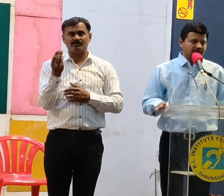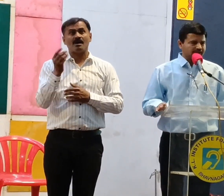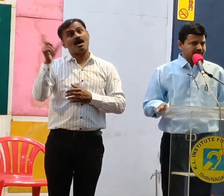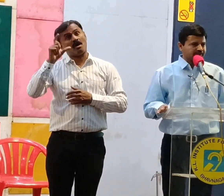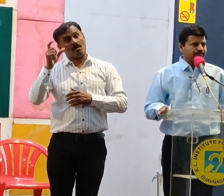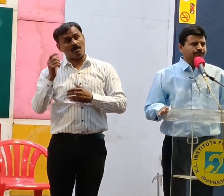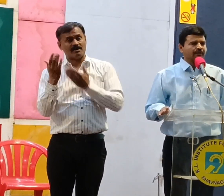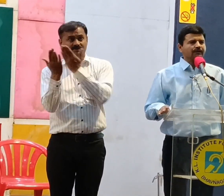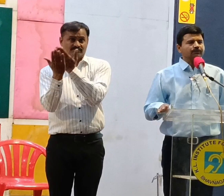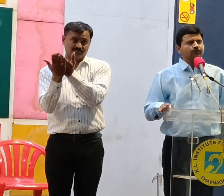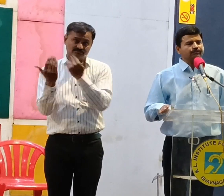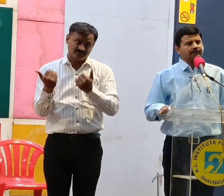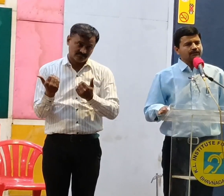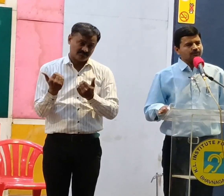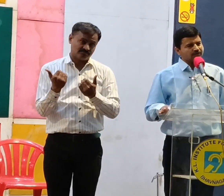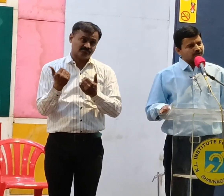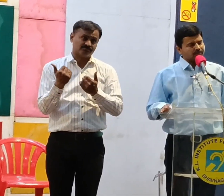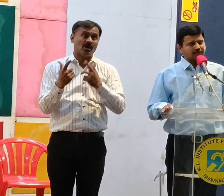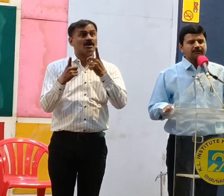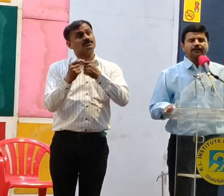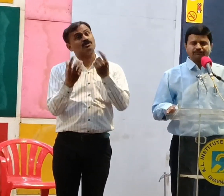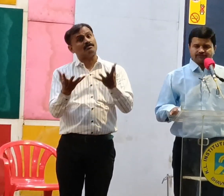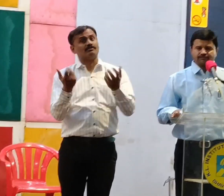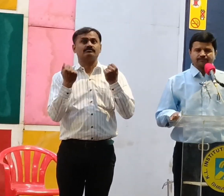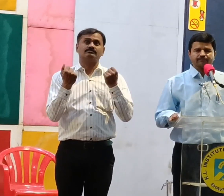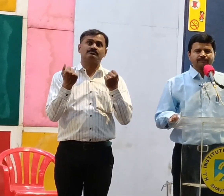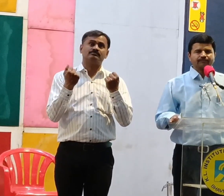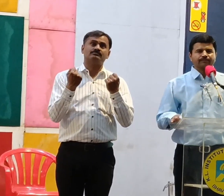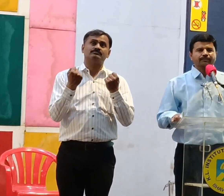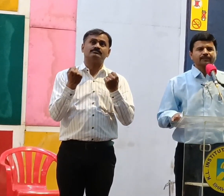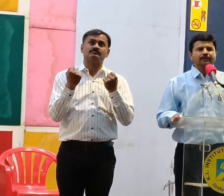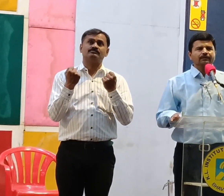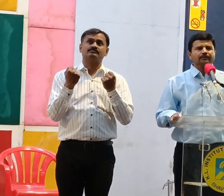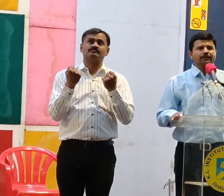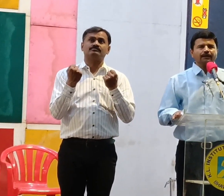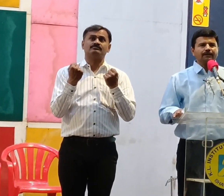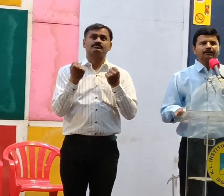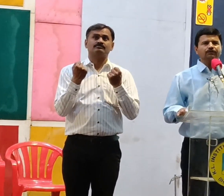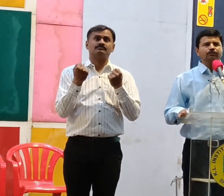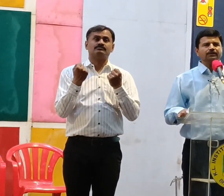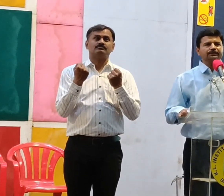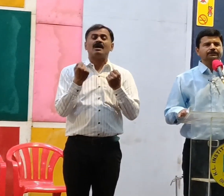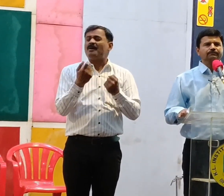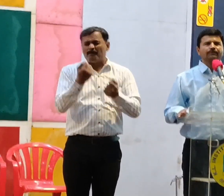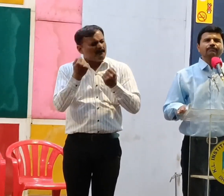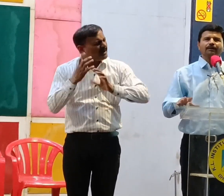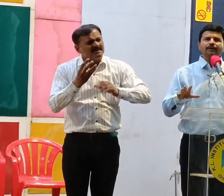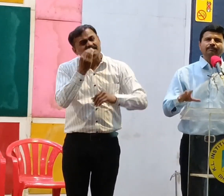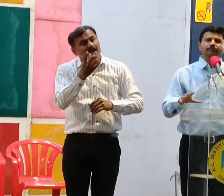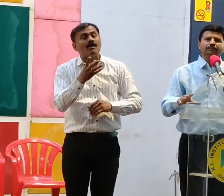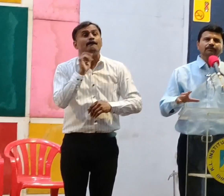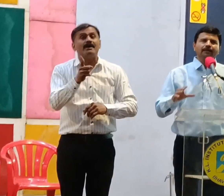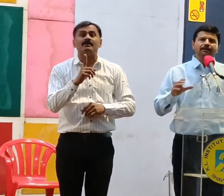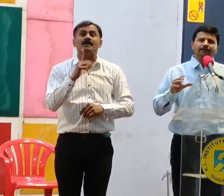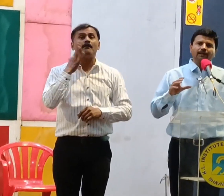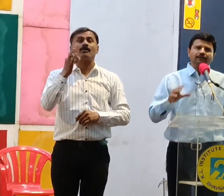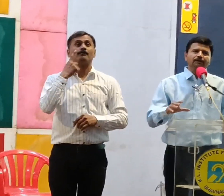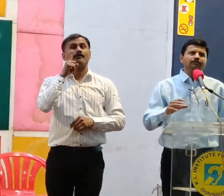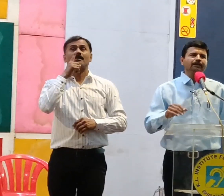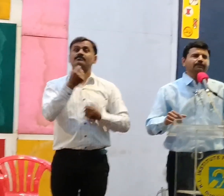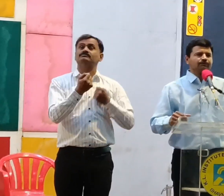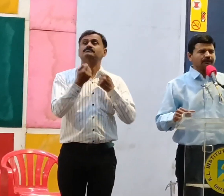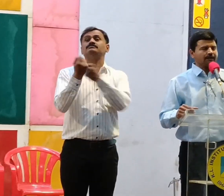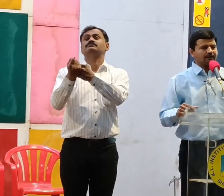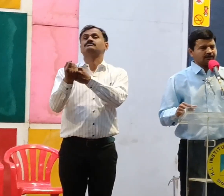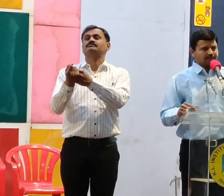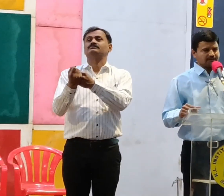પણ કરે છે અને ખૂબ સારી નોકરીઓ પણ કરે છે, એટલે એ અઘરું નથી. પણ મા બાપ એ